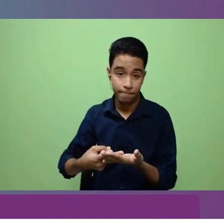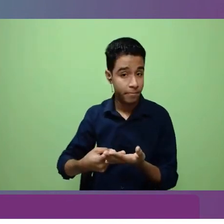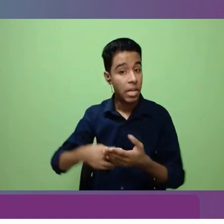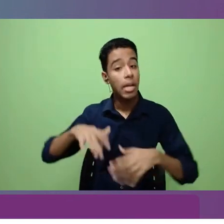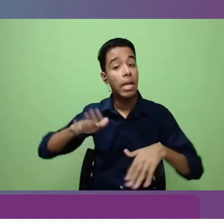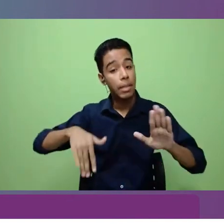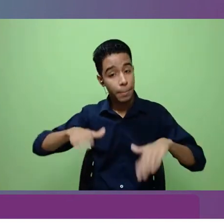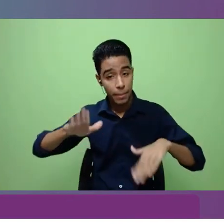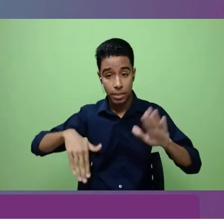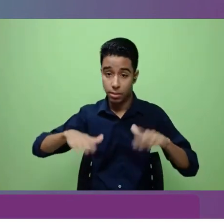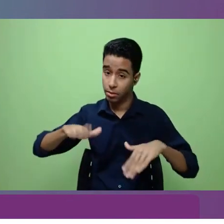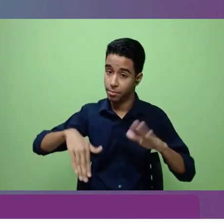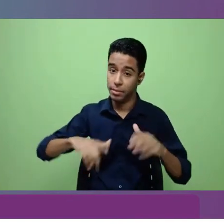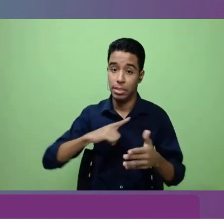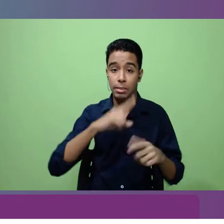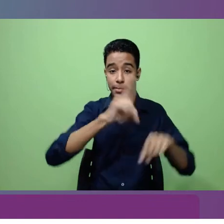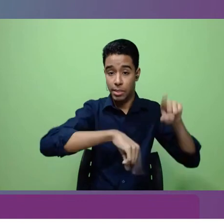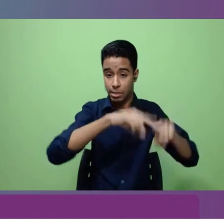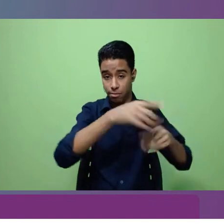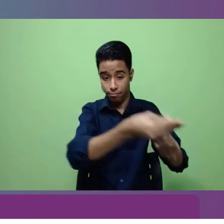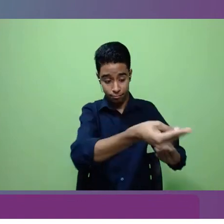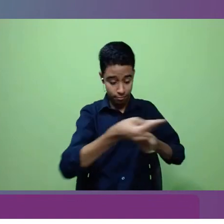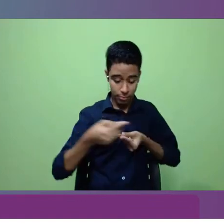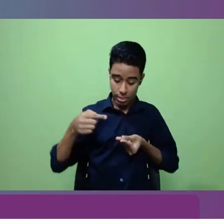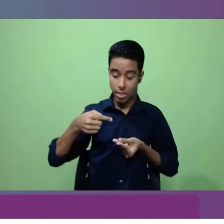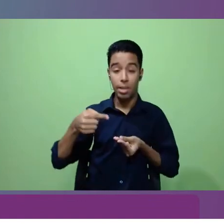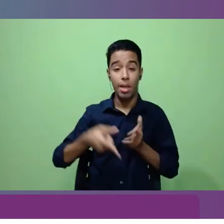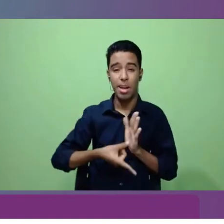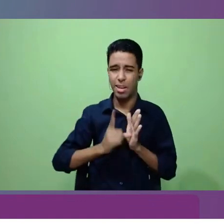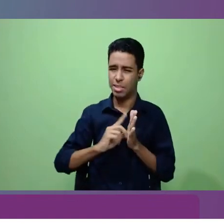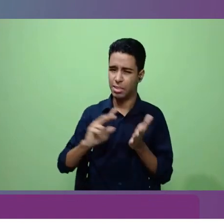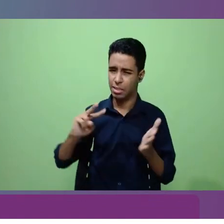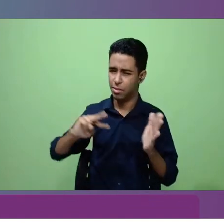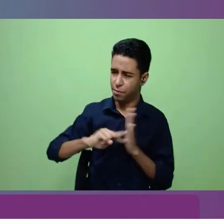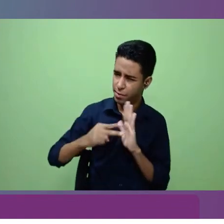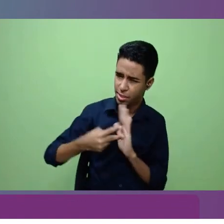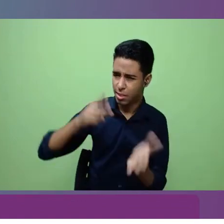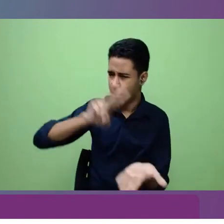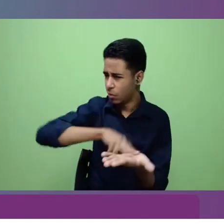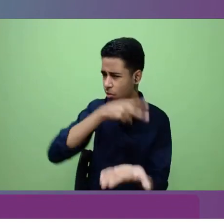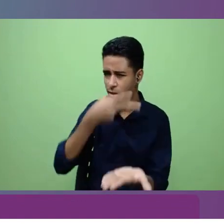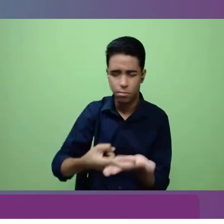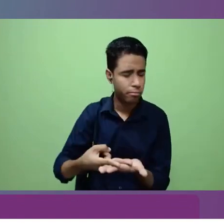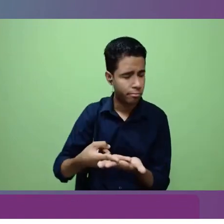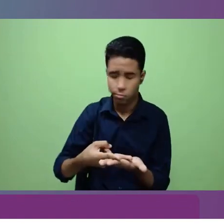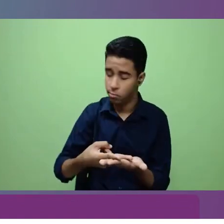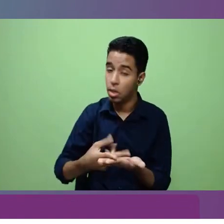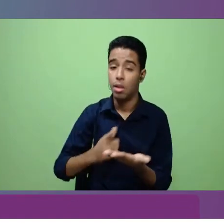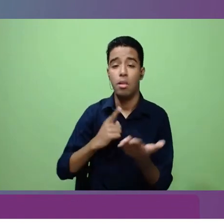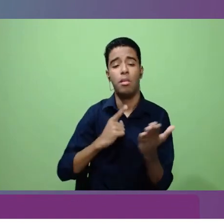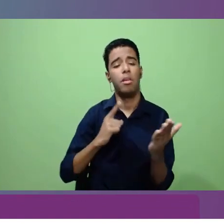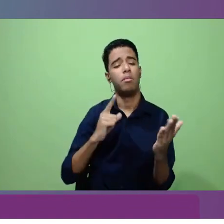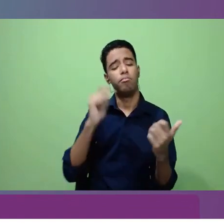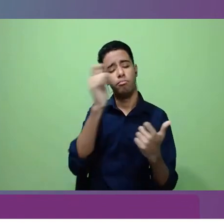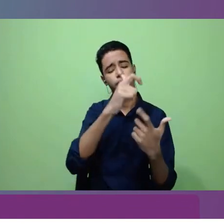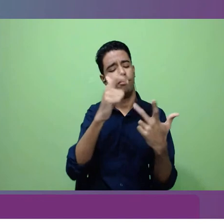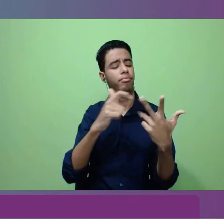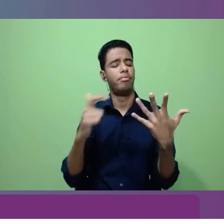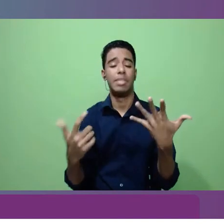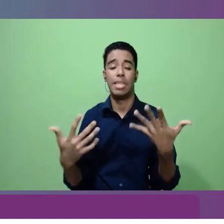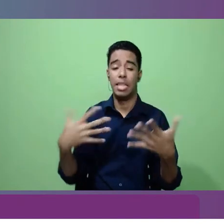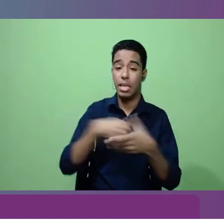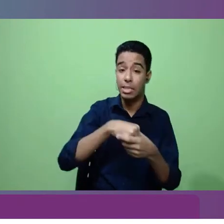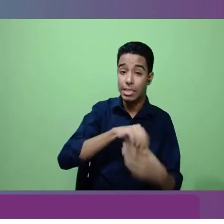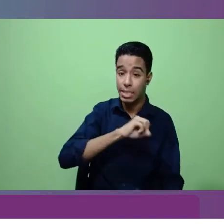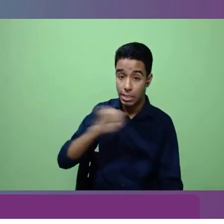material antes é uma tradução. Você precisa observar uma série de questões para definir se esse processo ele é